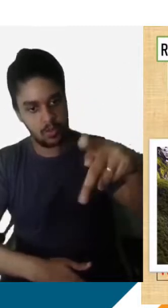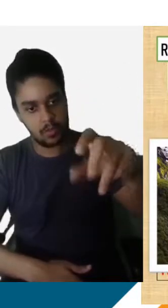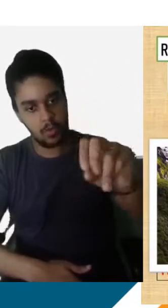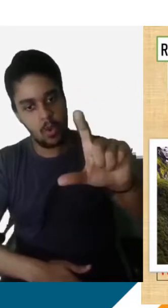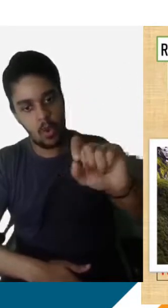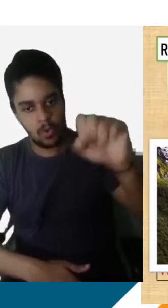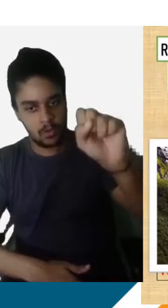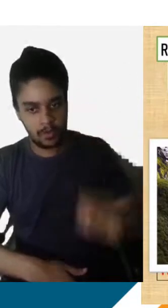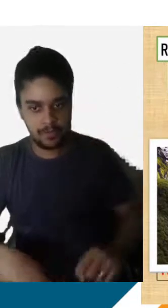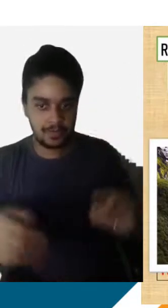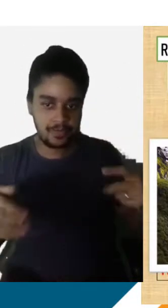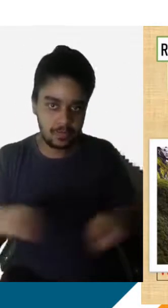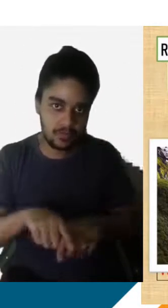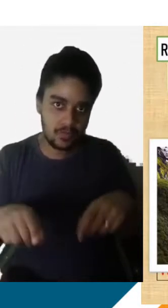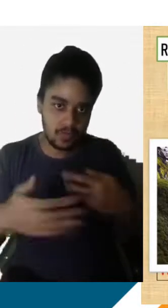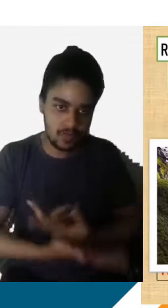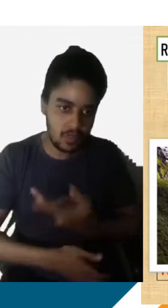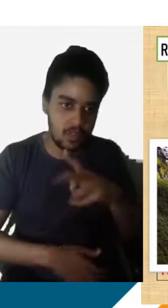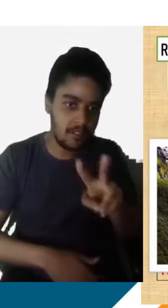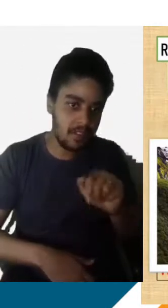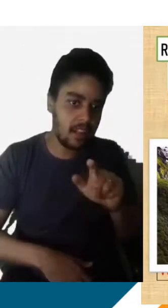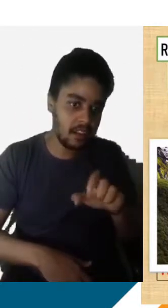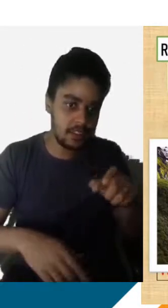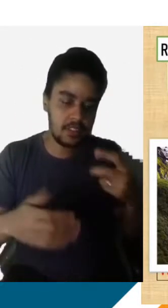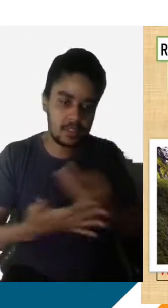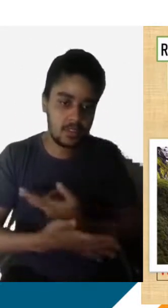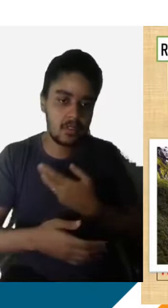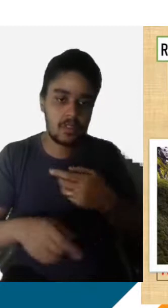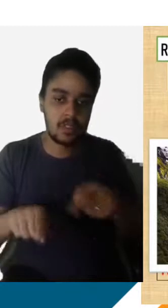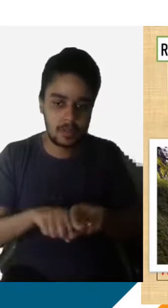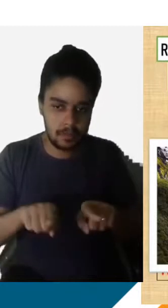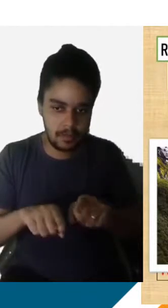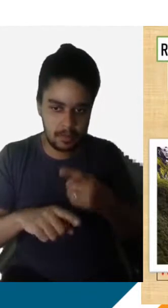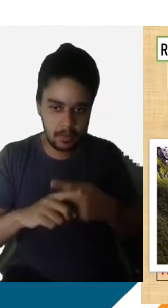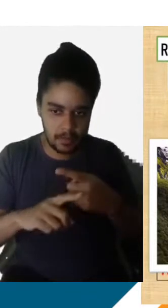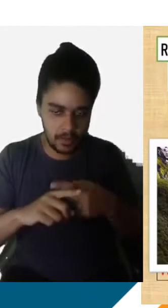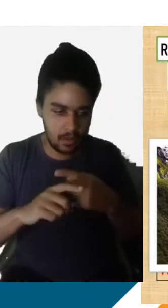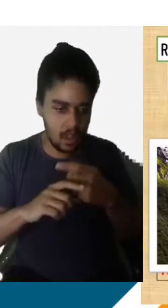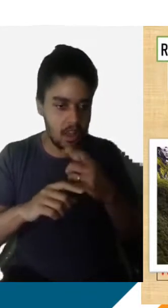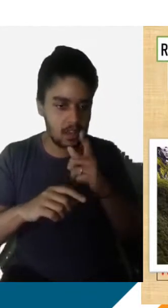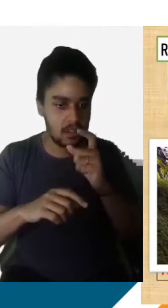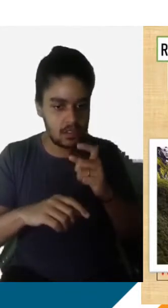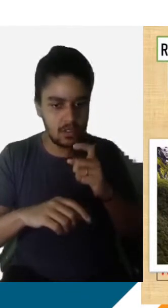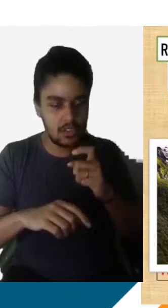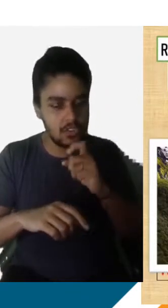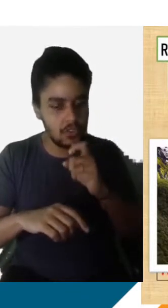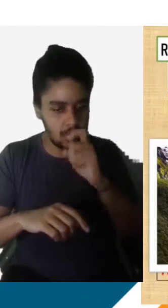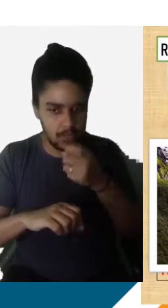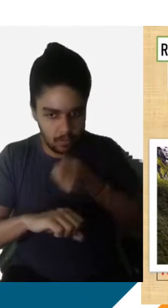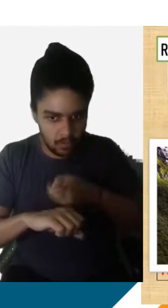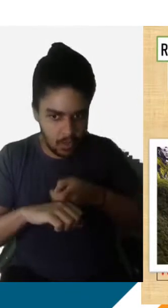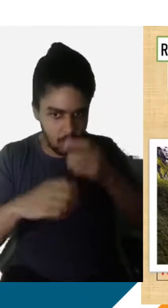e é a formação desses vales que se dão justamente pela fusão, né, o derretimento